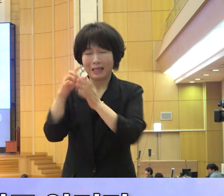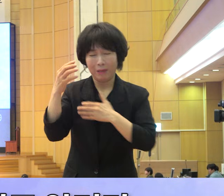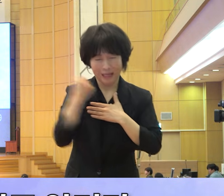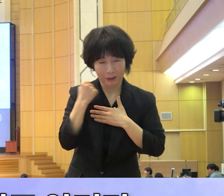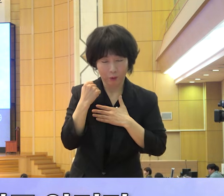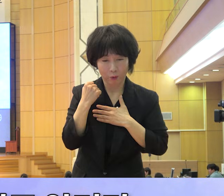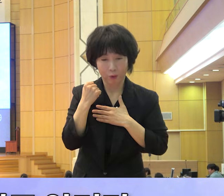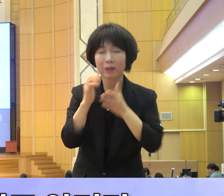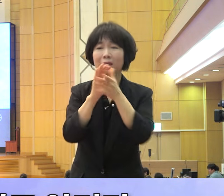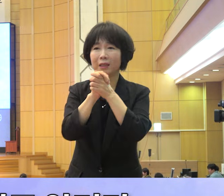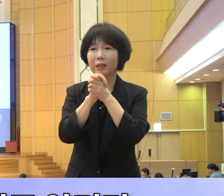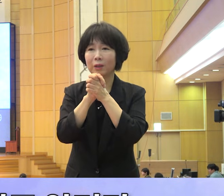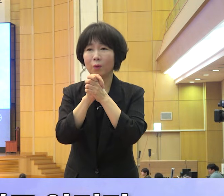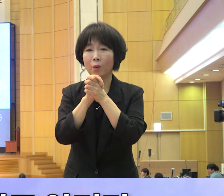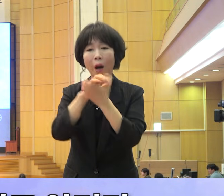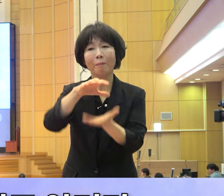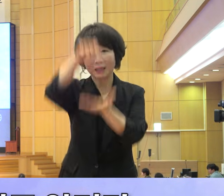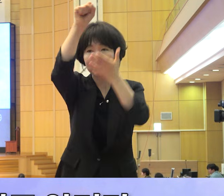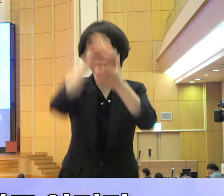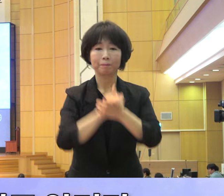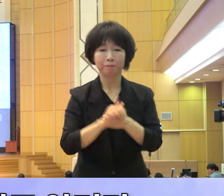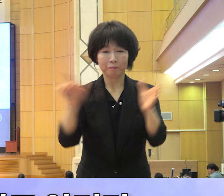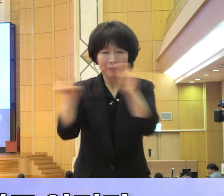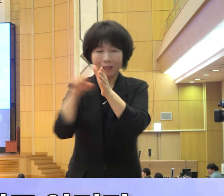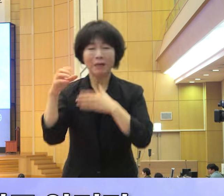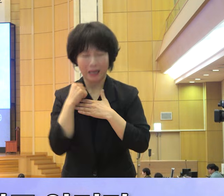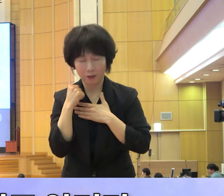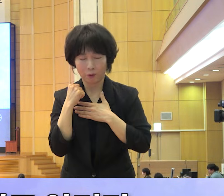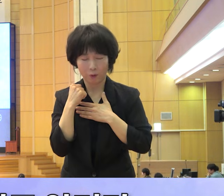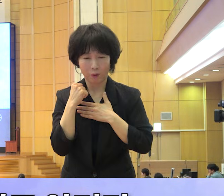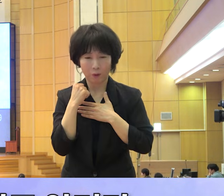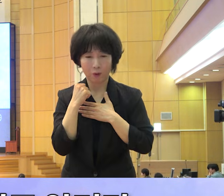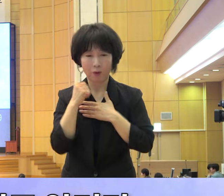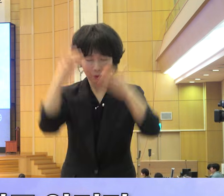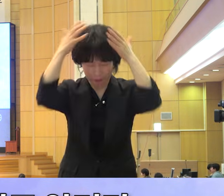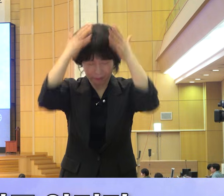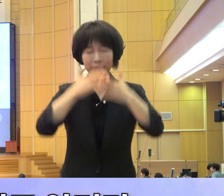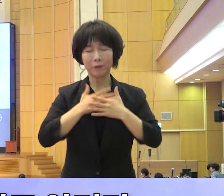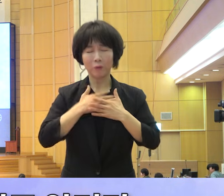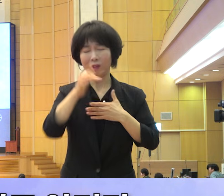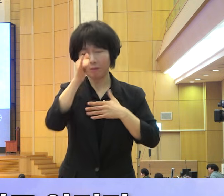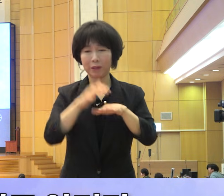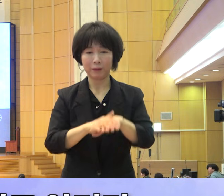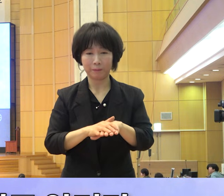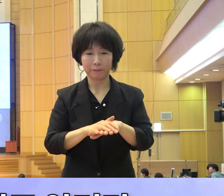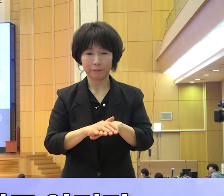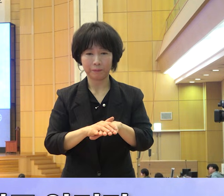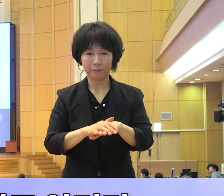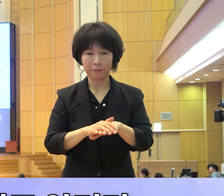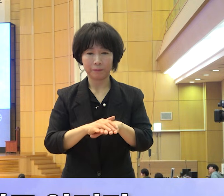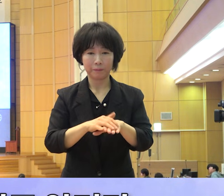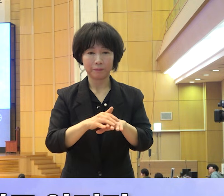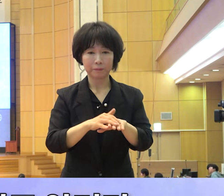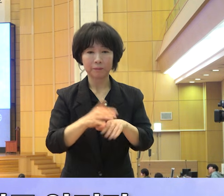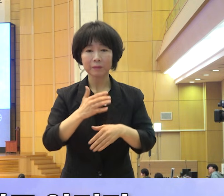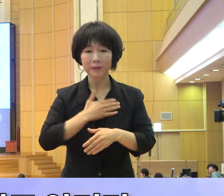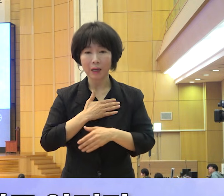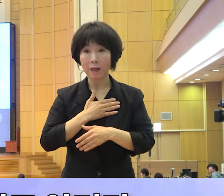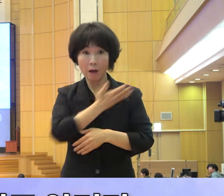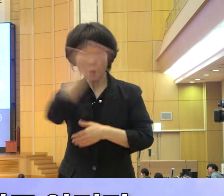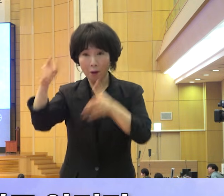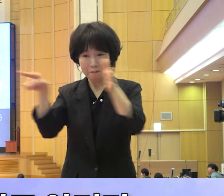믿음으로 기도받습니다. 믿음으로 손을 얹었습니다. 내